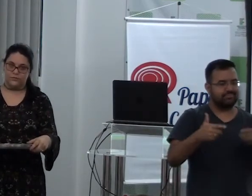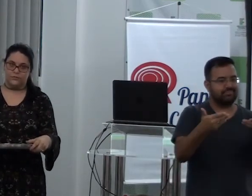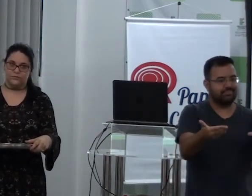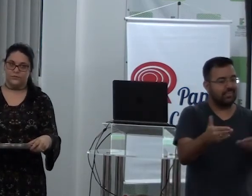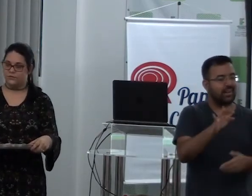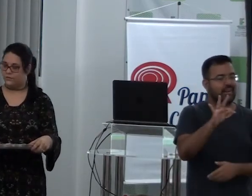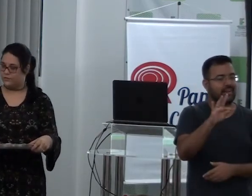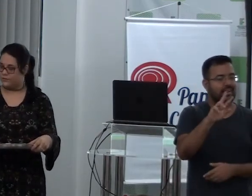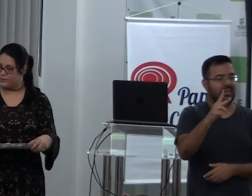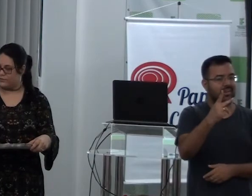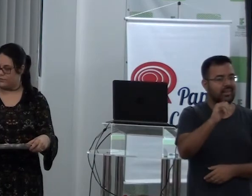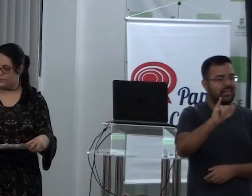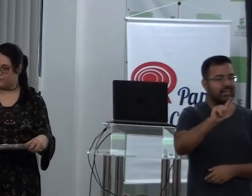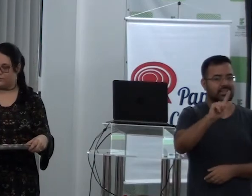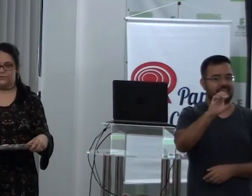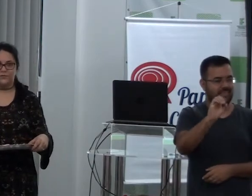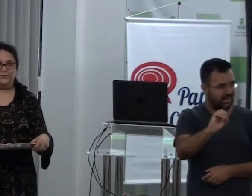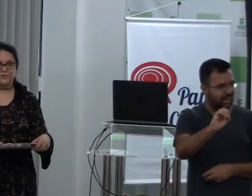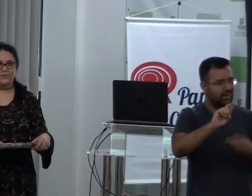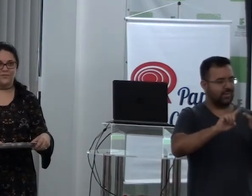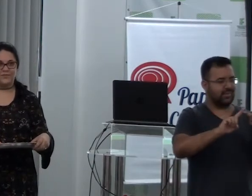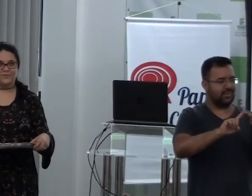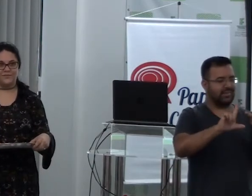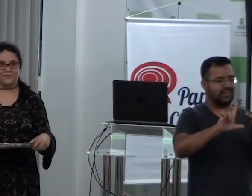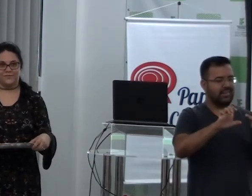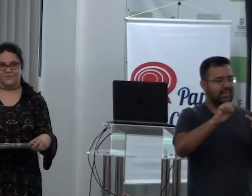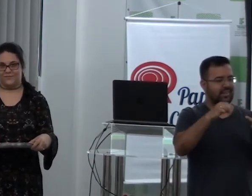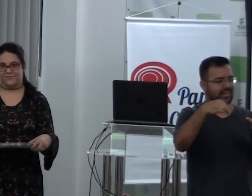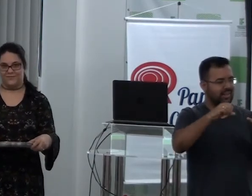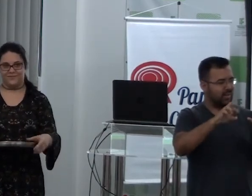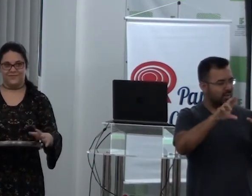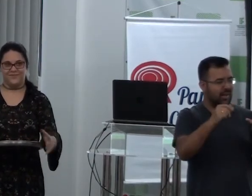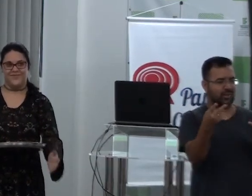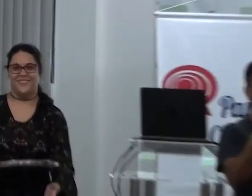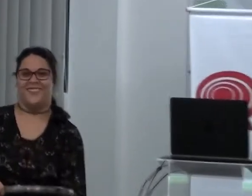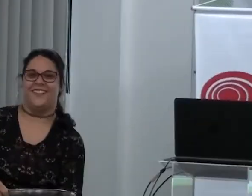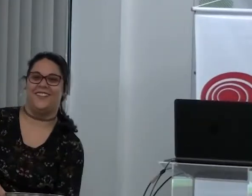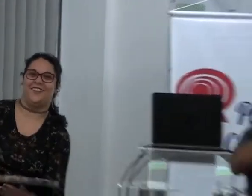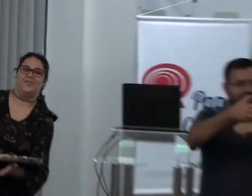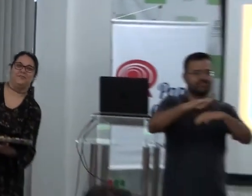Thiago Corrente de Souza e Leonardo da Silva Coutinho.